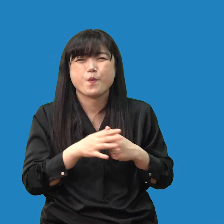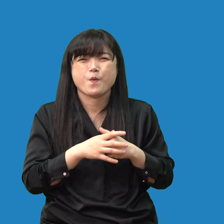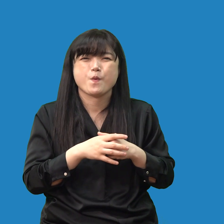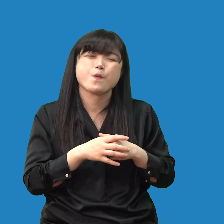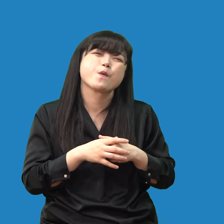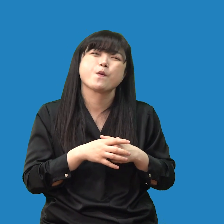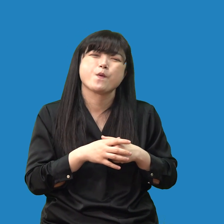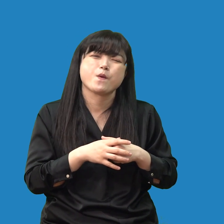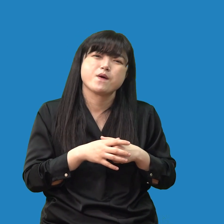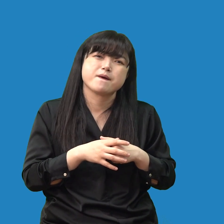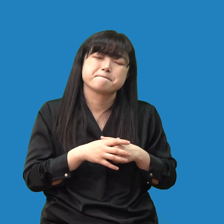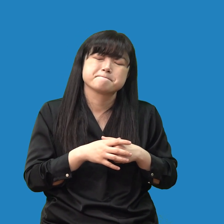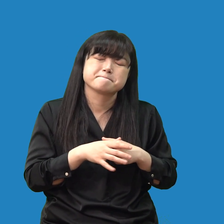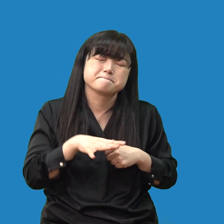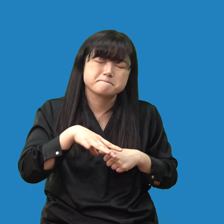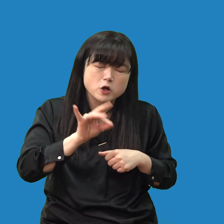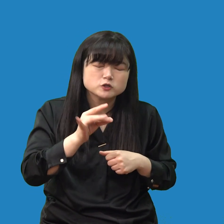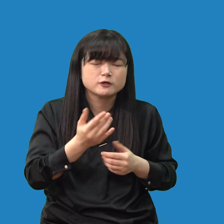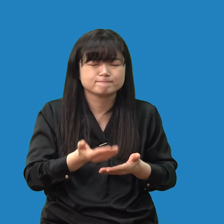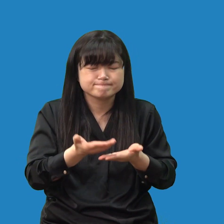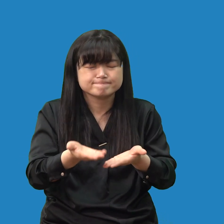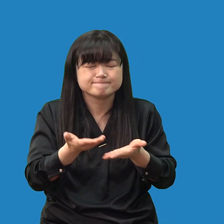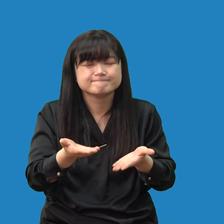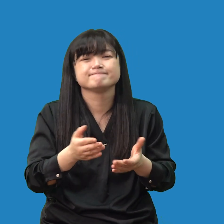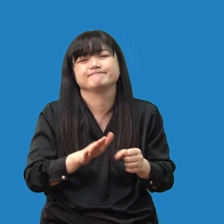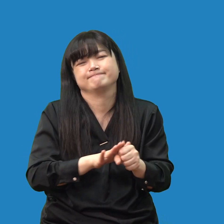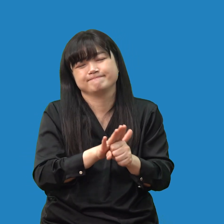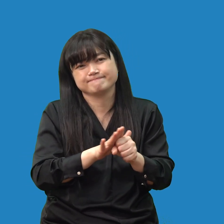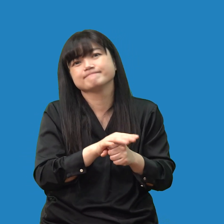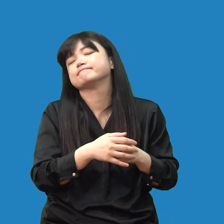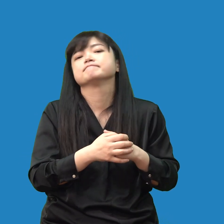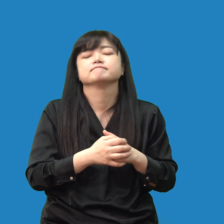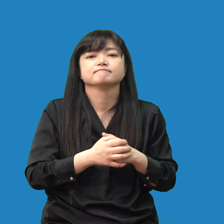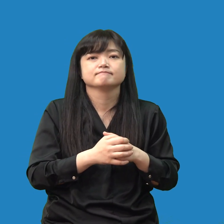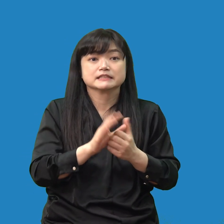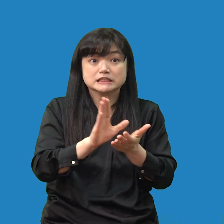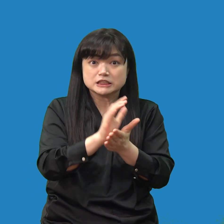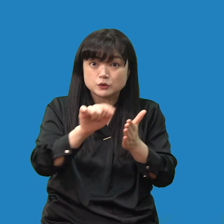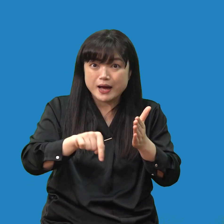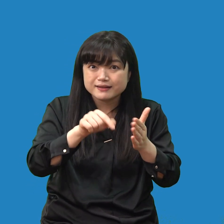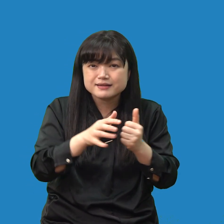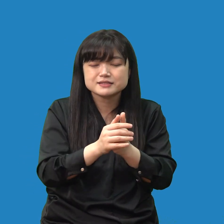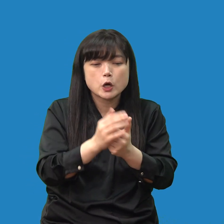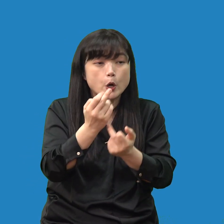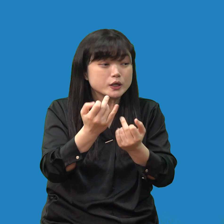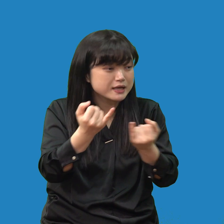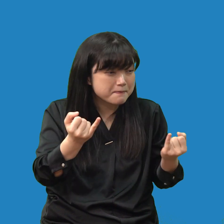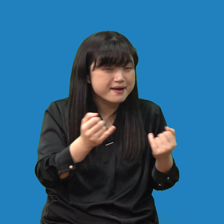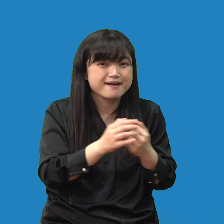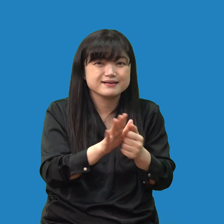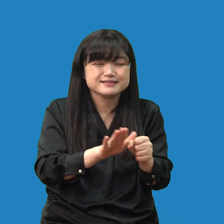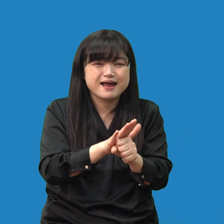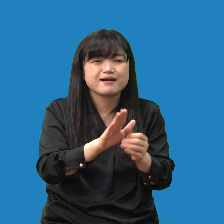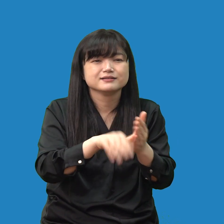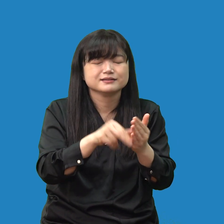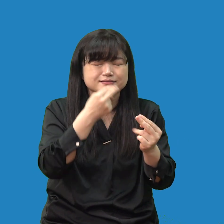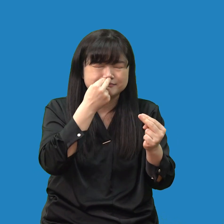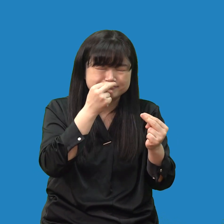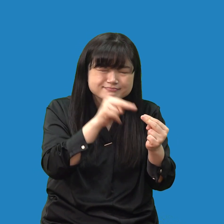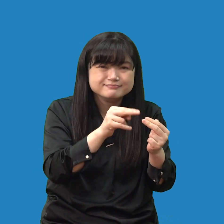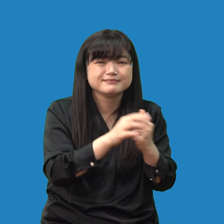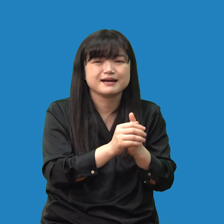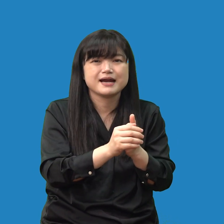챙겨주고 그렇게 나누는 이 친밀한 애정이죠. 우리가 그리스도 안에서 형제 자매들을 그렇게